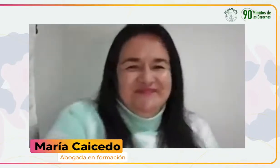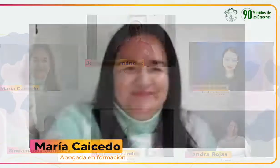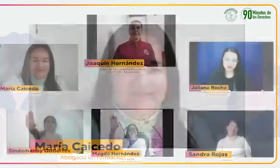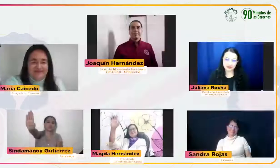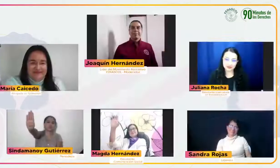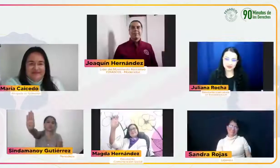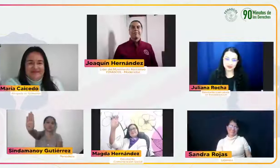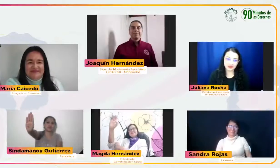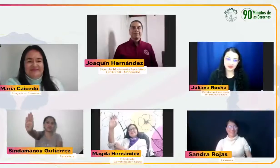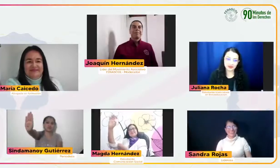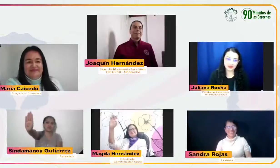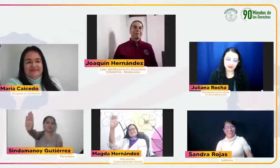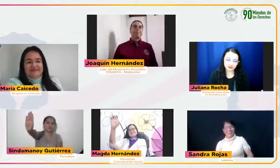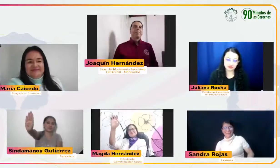mi propuesta, muchas gracias.